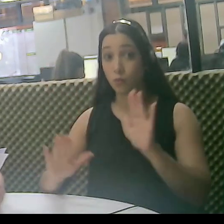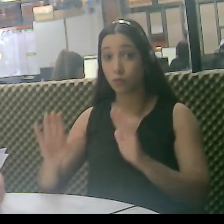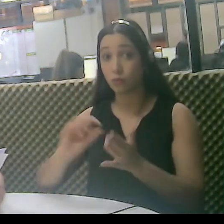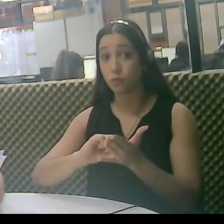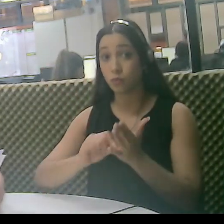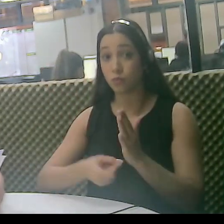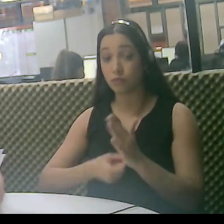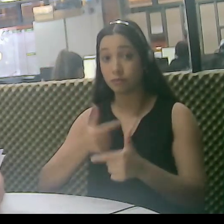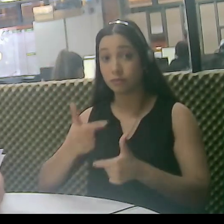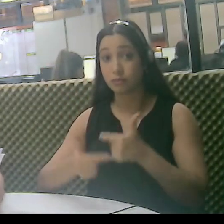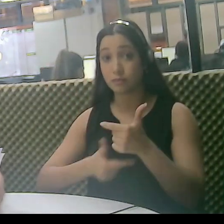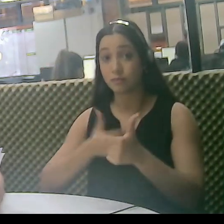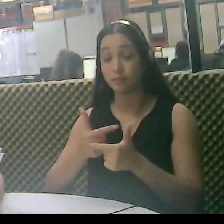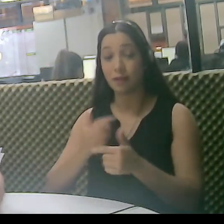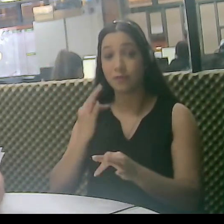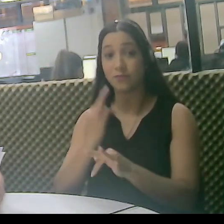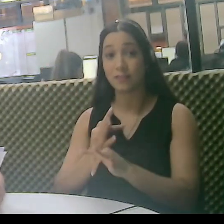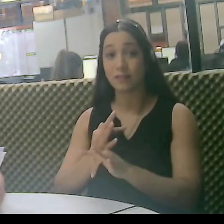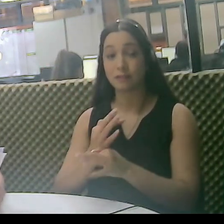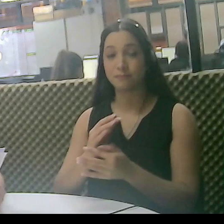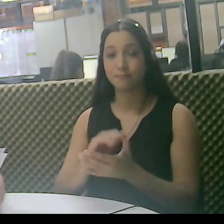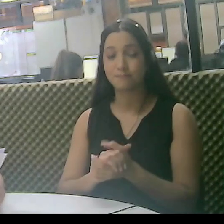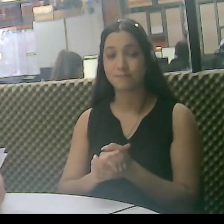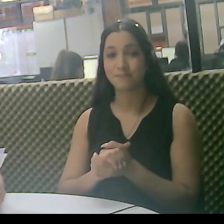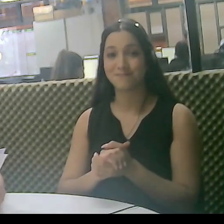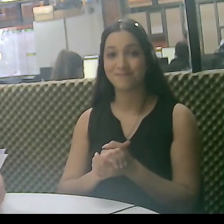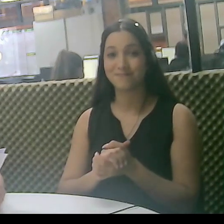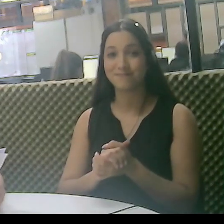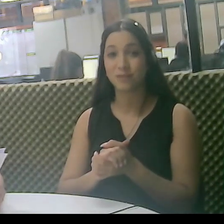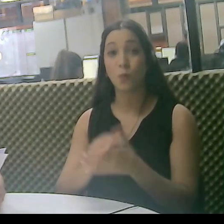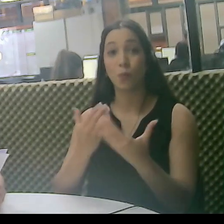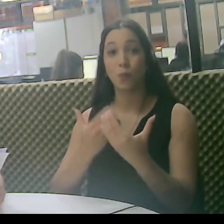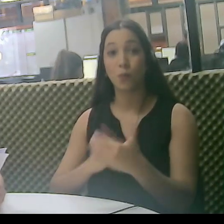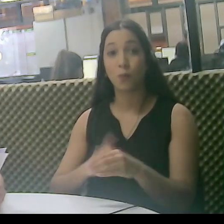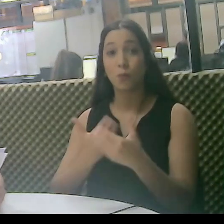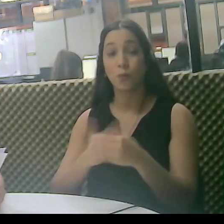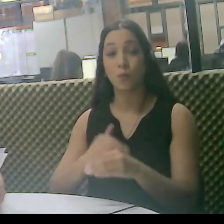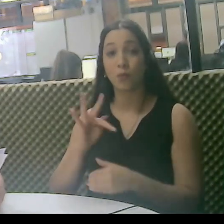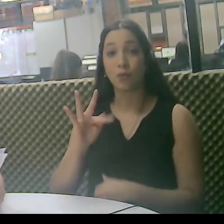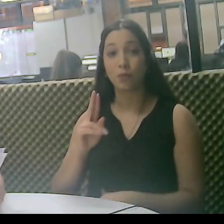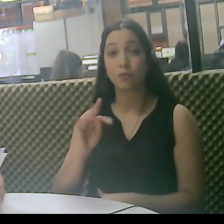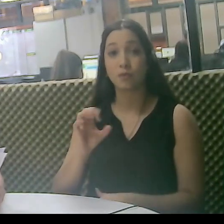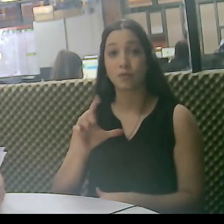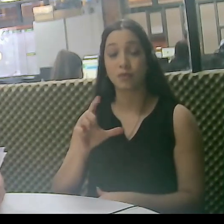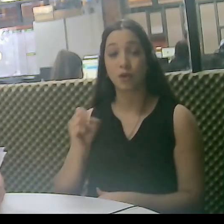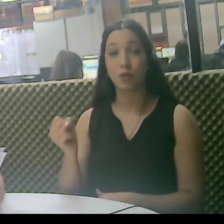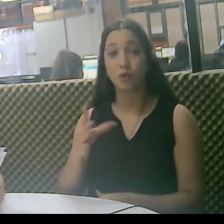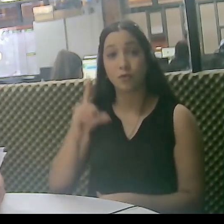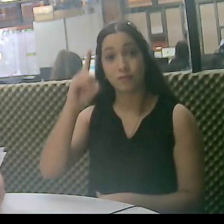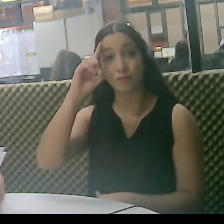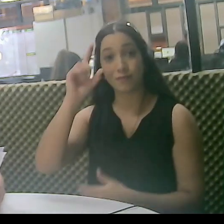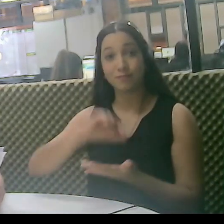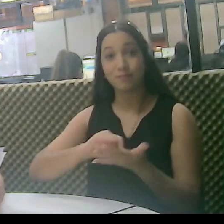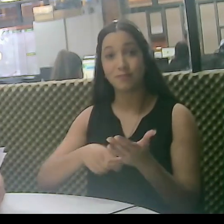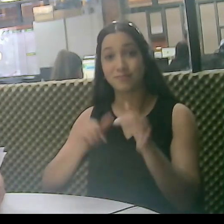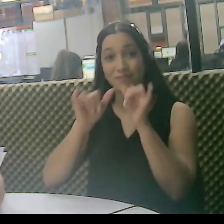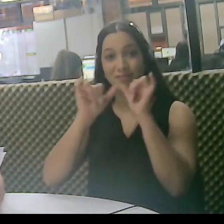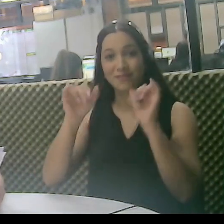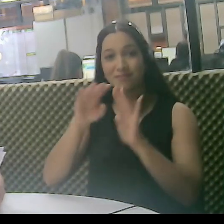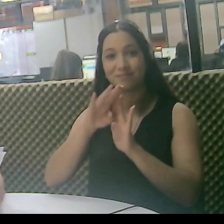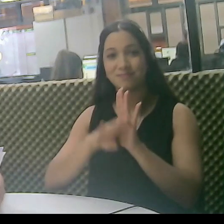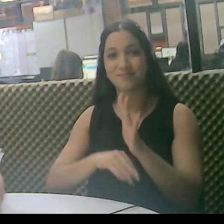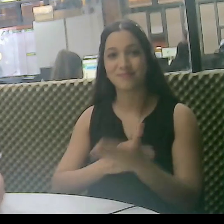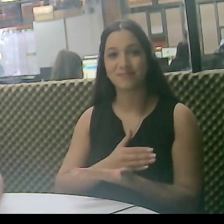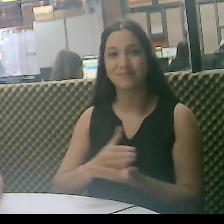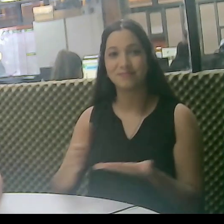contratar serviços para as férias. E ainda, concurso público da FUTEL tem novas datas de inscrição. Essas e outras